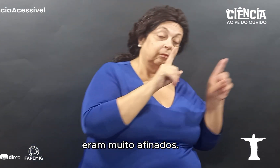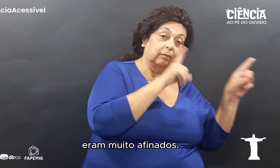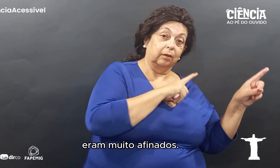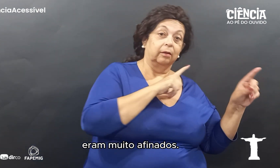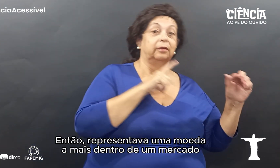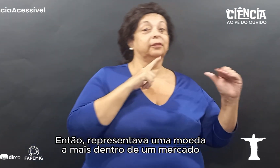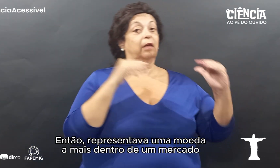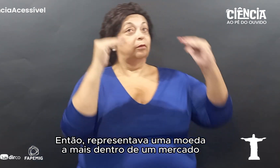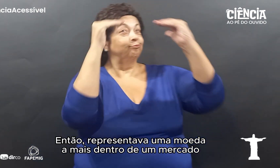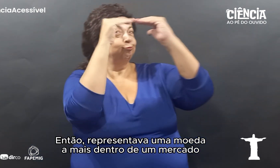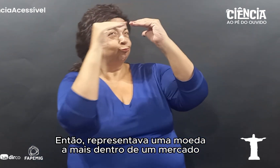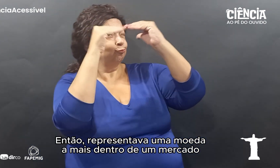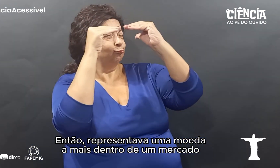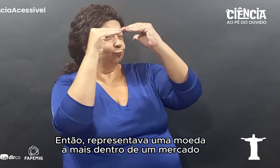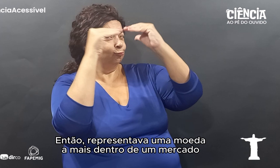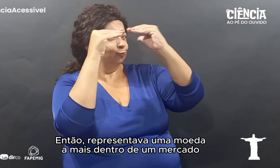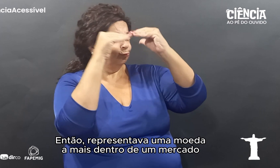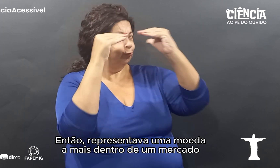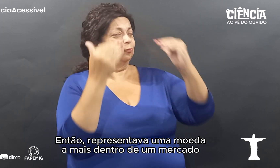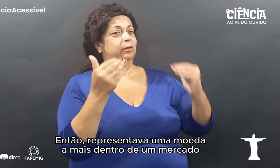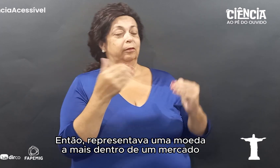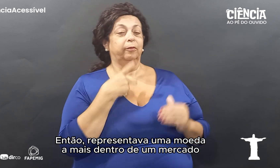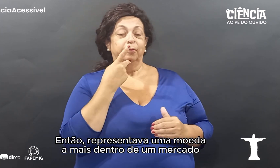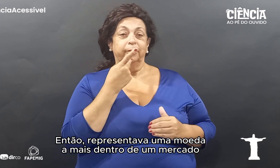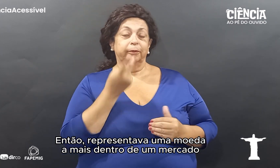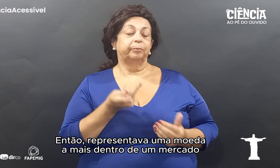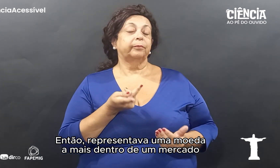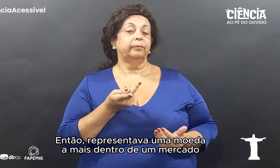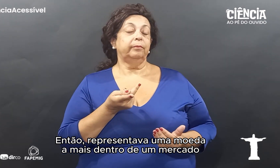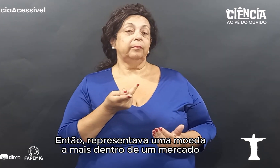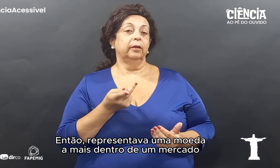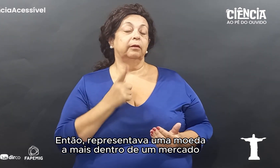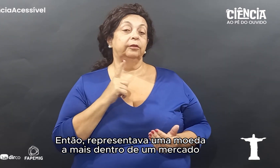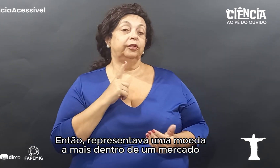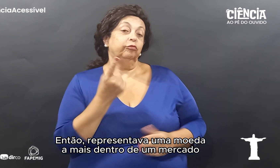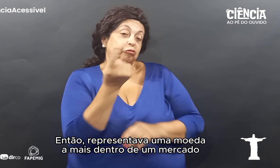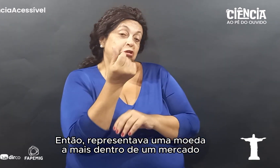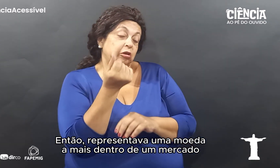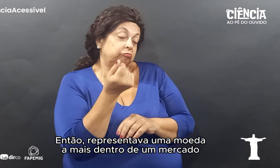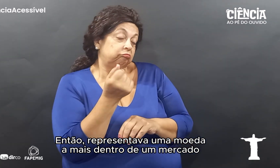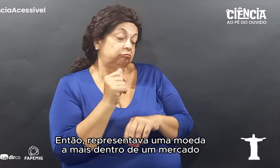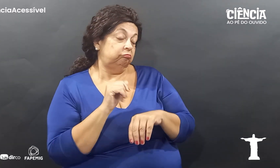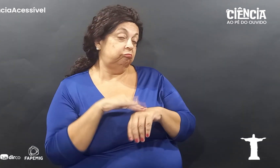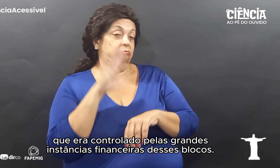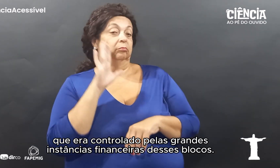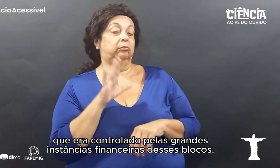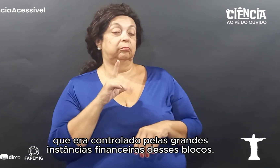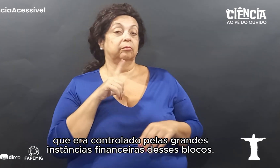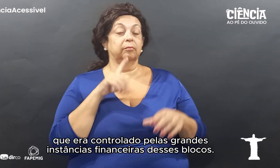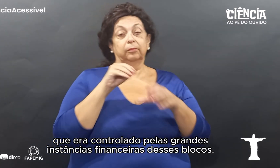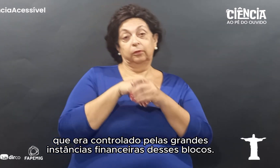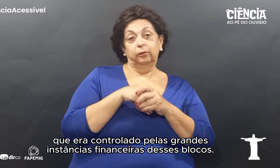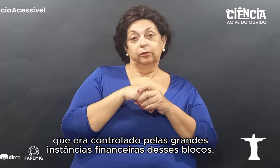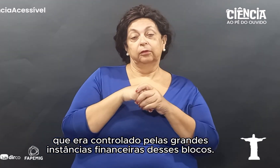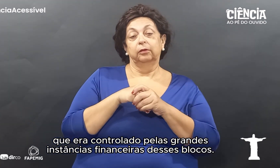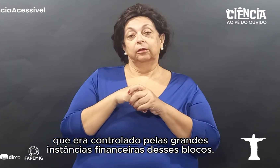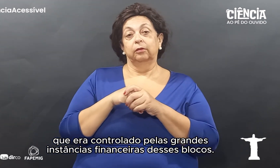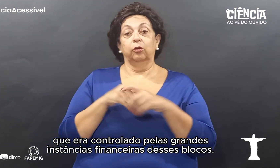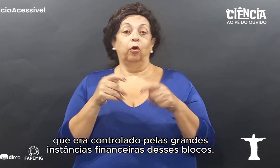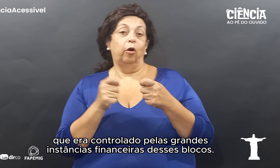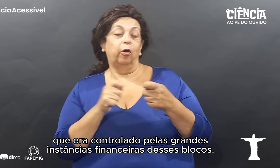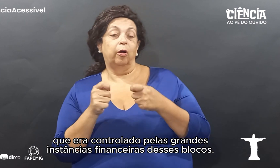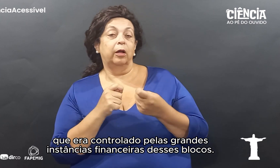muito afinados. Então, representava mais uma moeda a mais dentro de um mercado que era controlado pelas